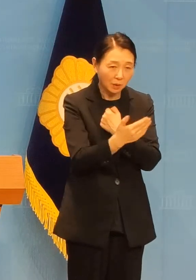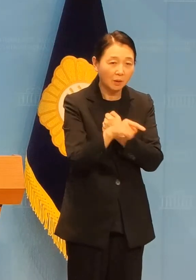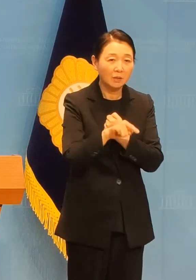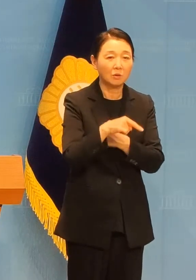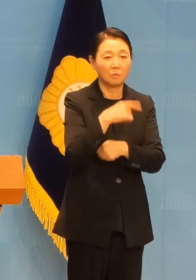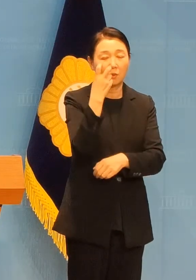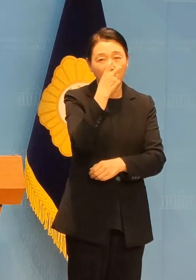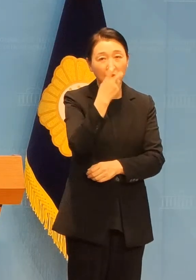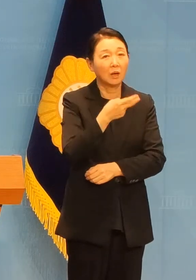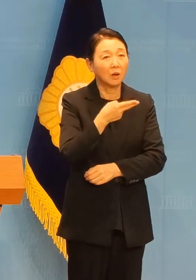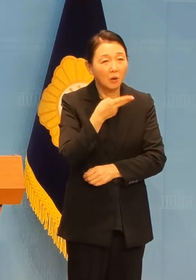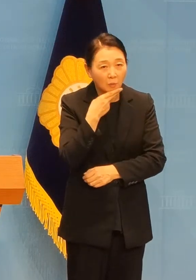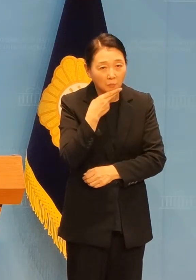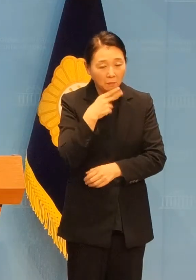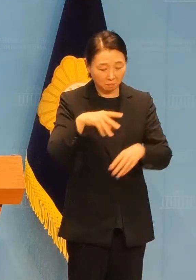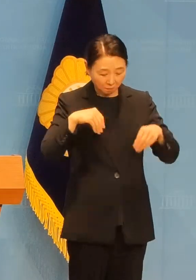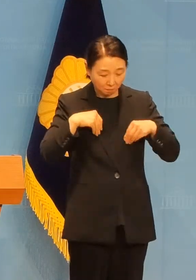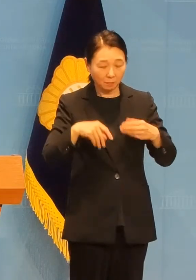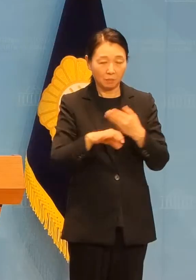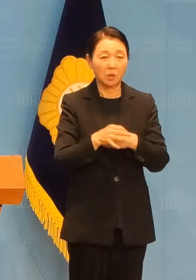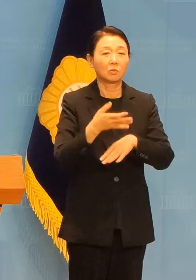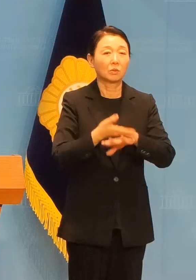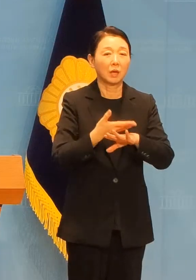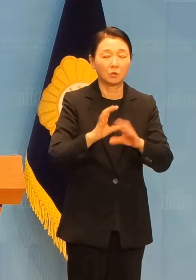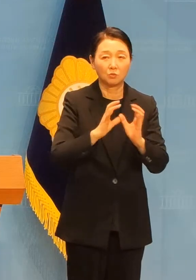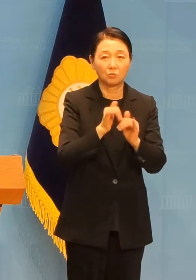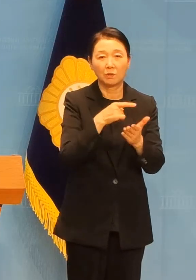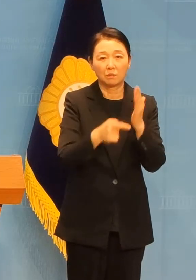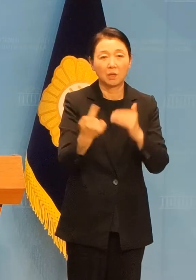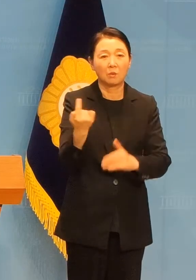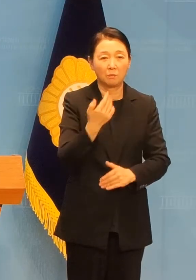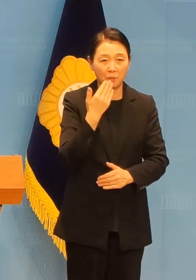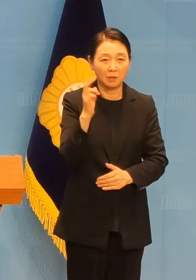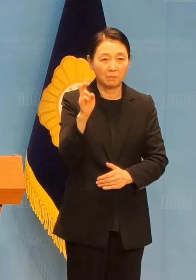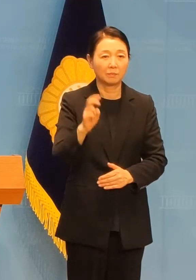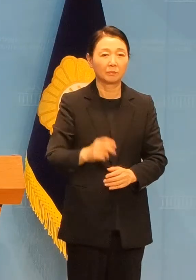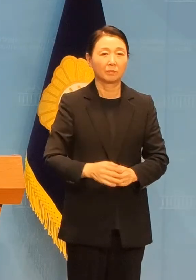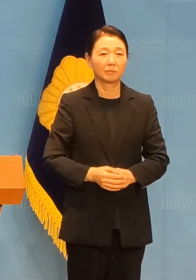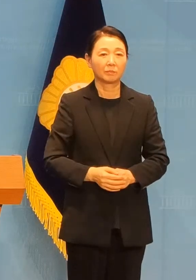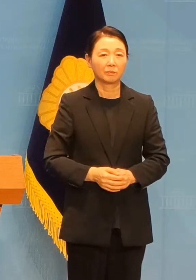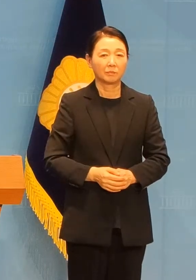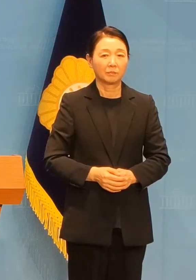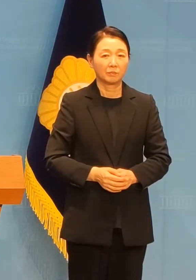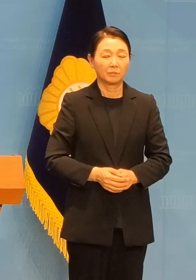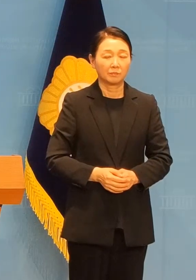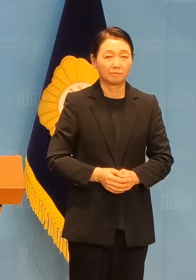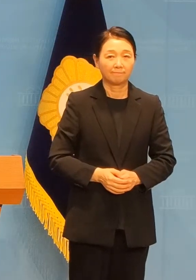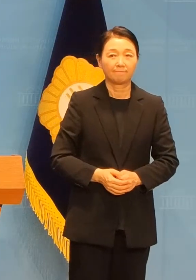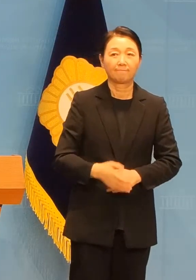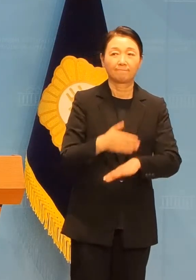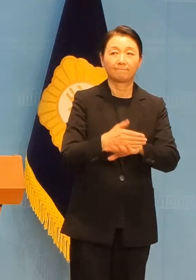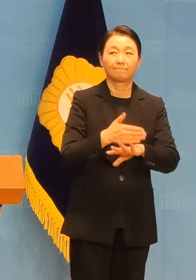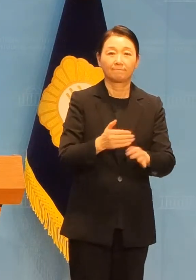수사하지 않는다면 이는 또 다른 국민 피해로 이어질 것입니다. 감사합니다.